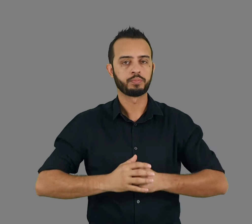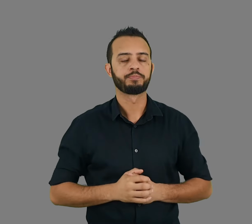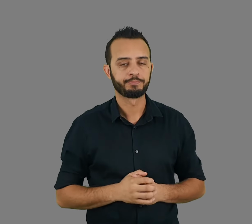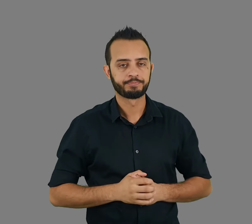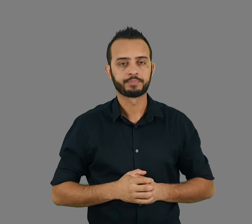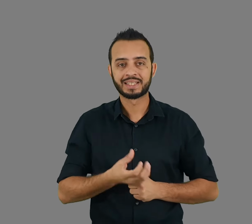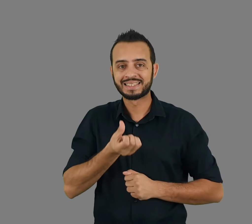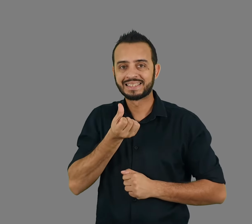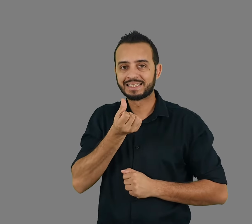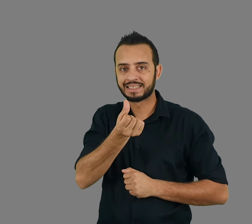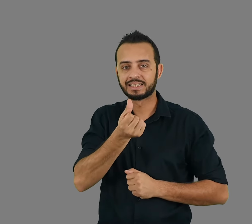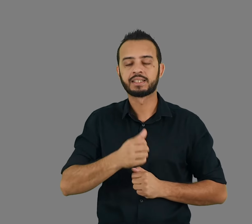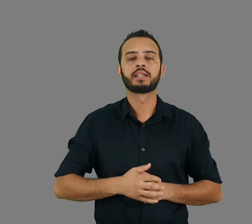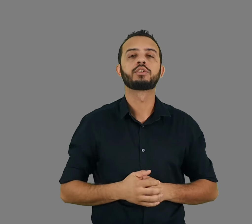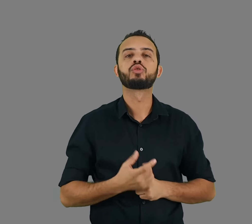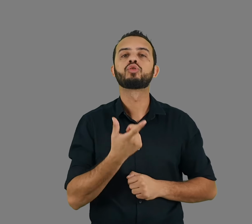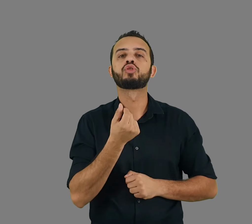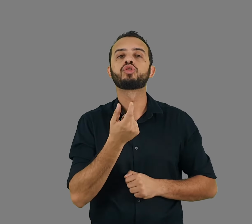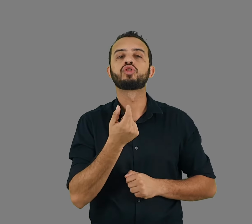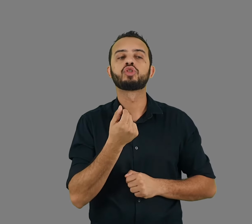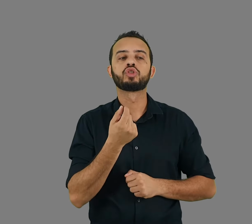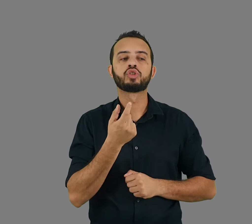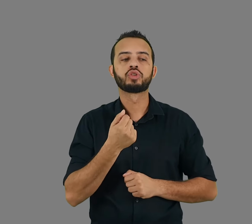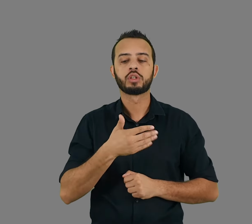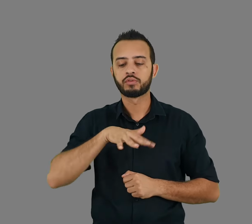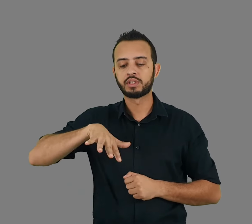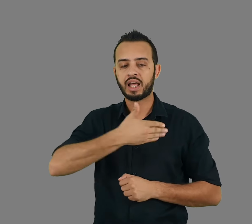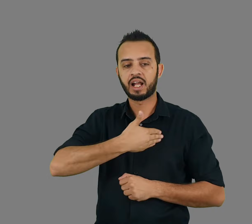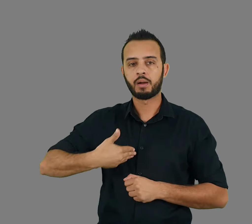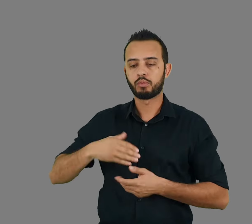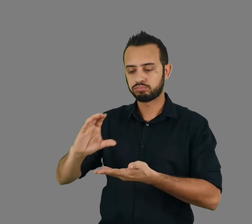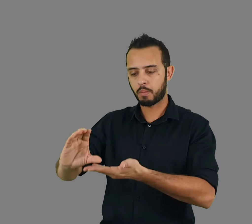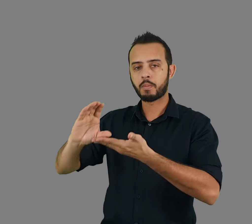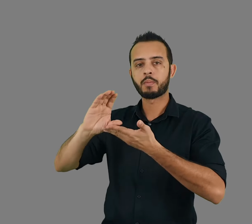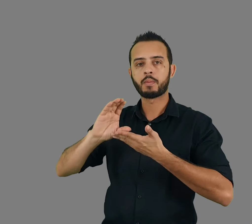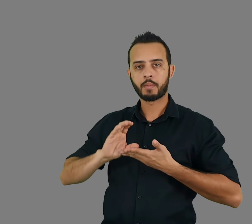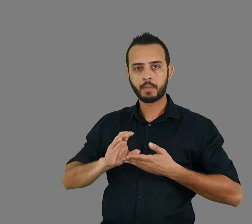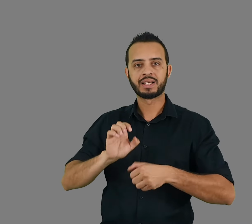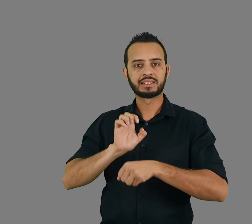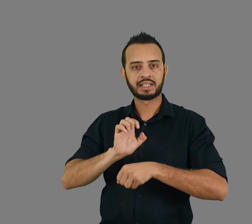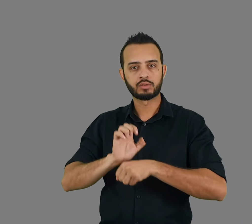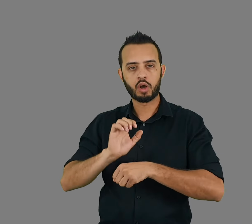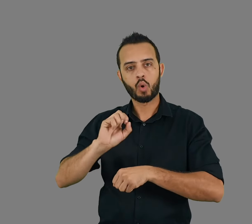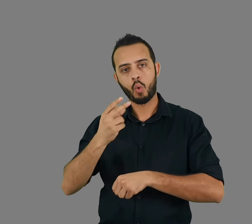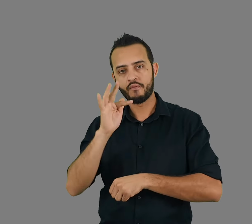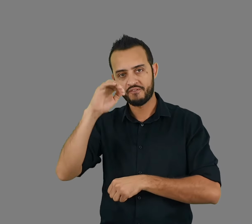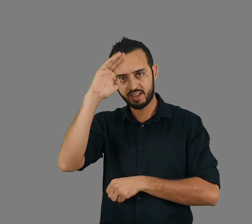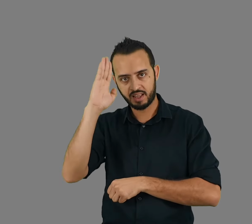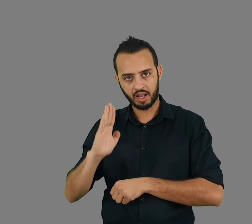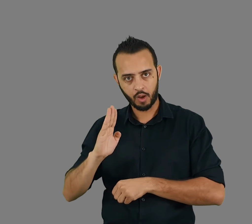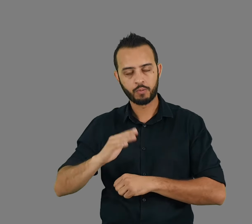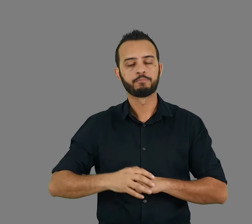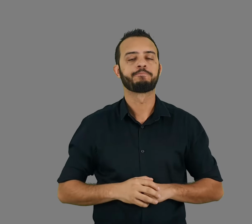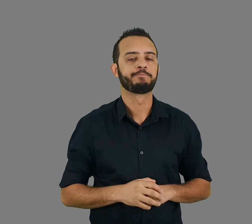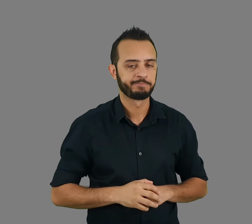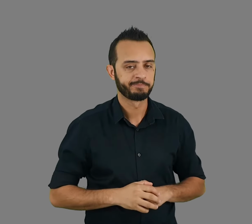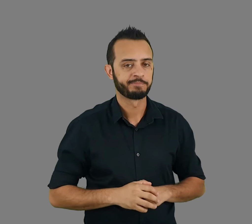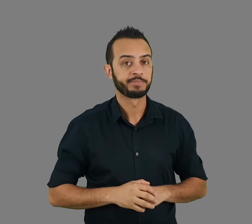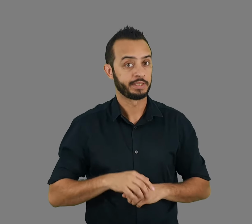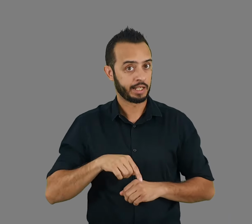6. Verbas oriundas do poder público municipal, estadual ou federal. Parágrafo 1º.